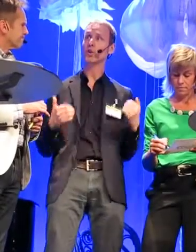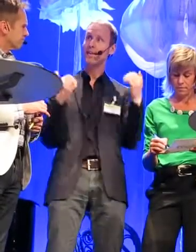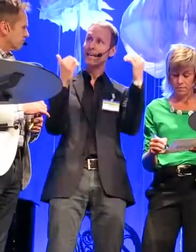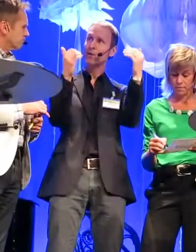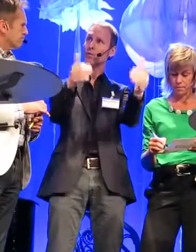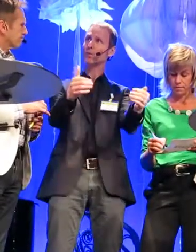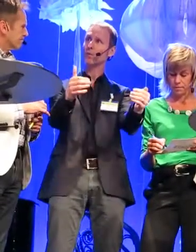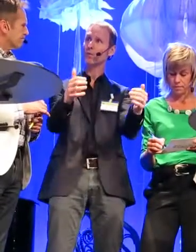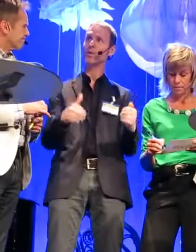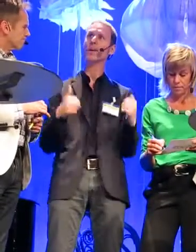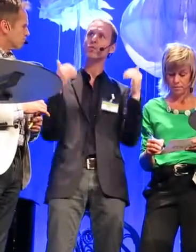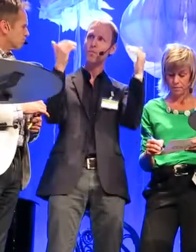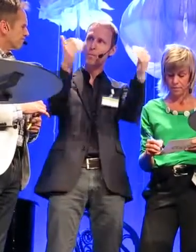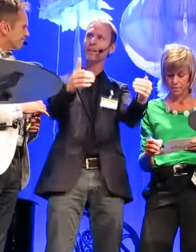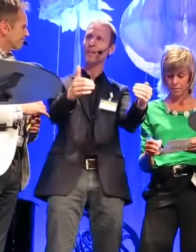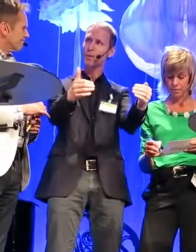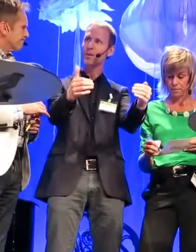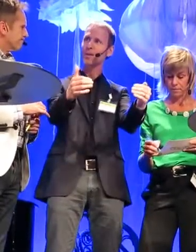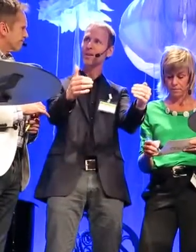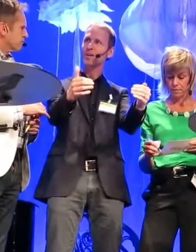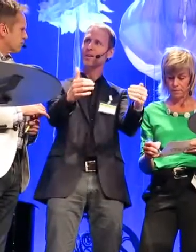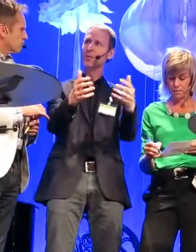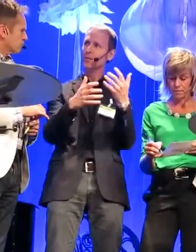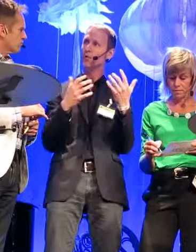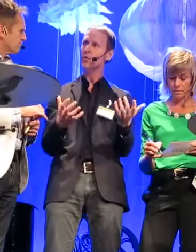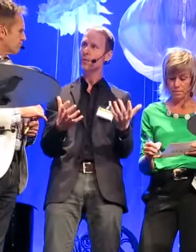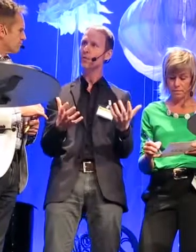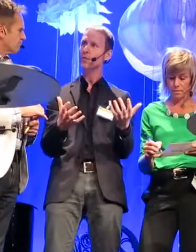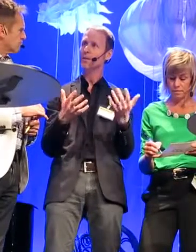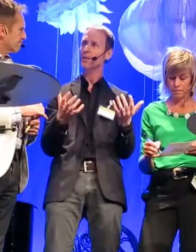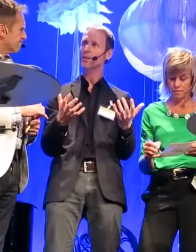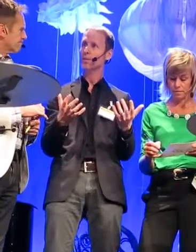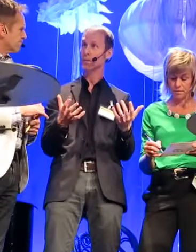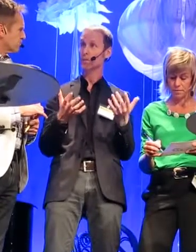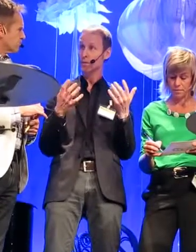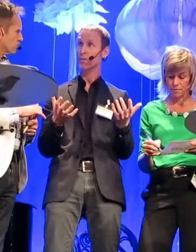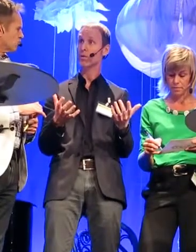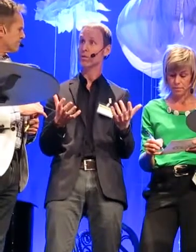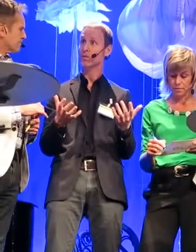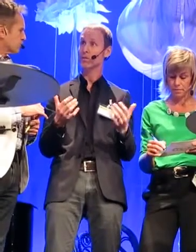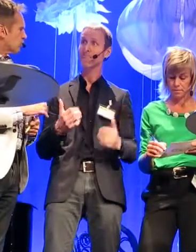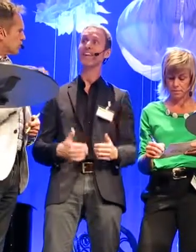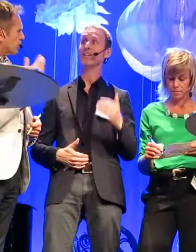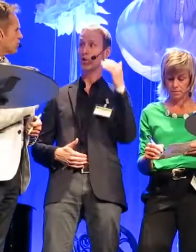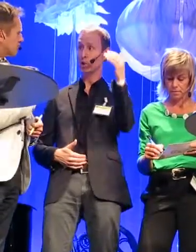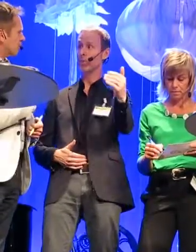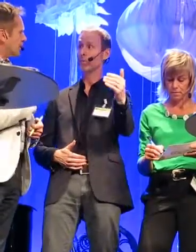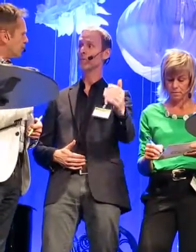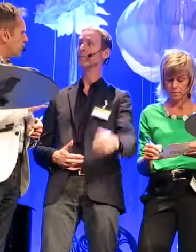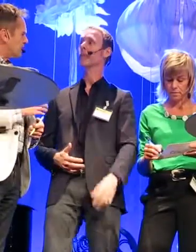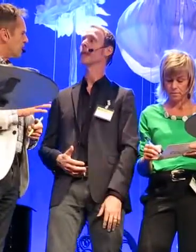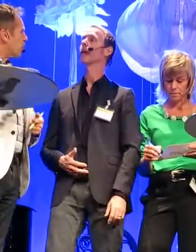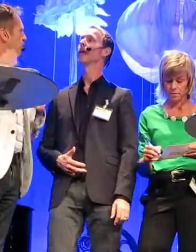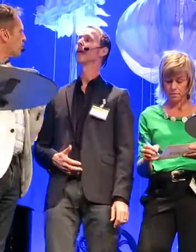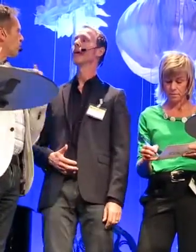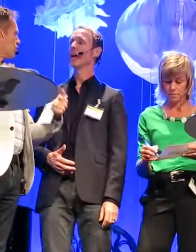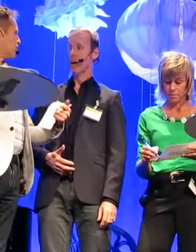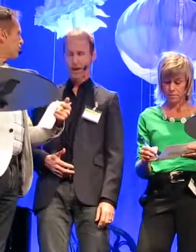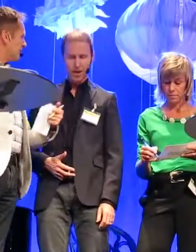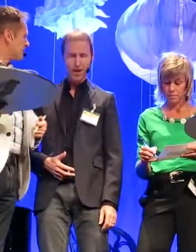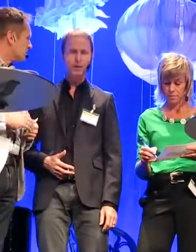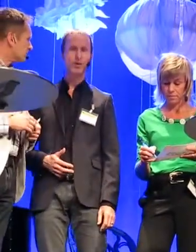då förflyttar vi hela organisationen till omöjliga mål. Så att nu är vi 100% energioperation i Norge. Så du ska kunna utbilda